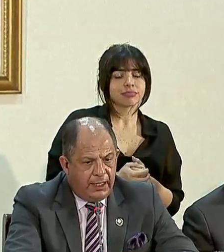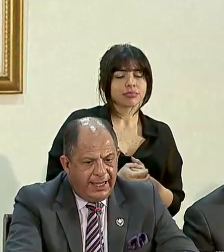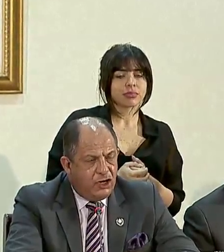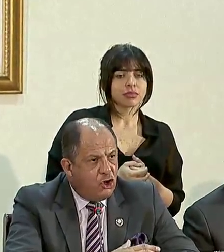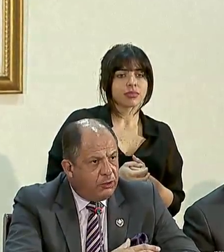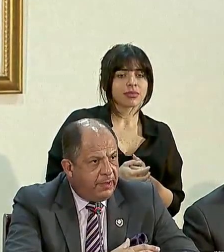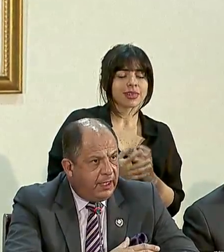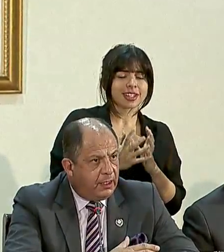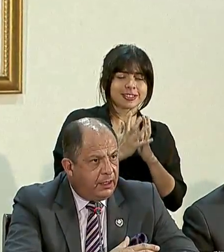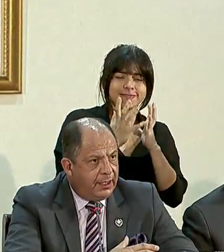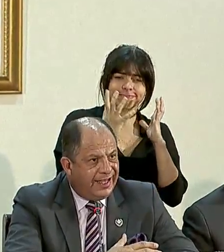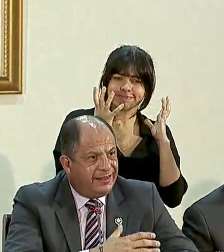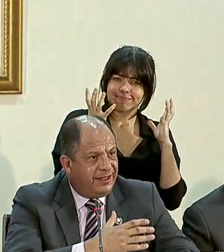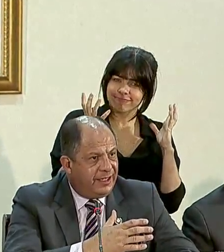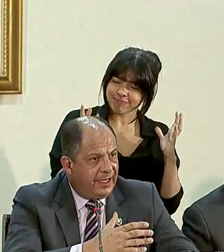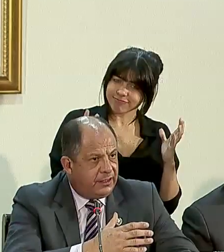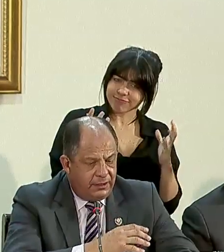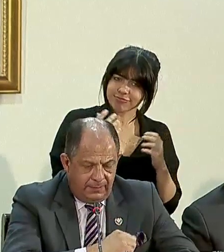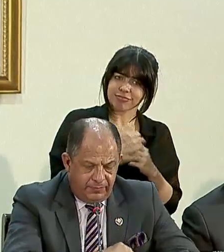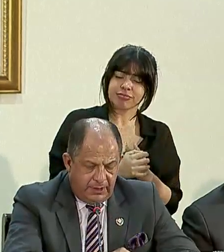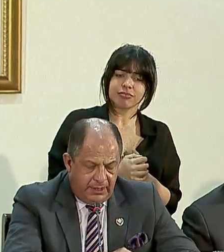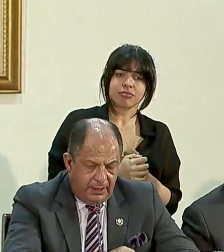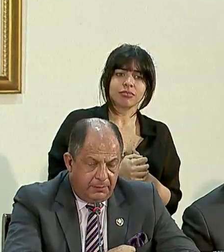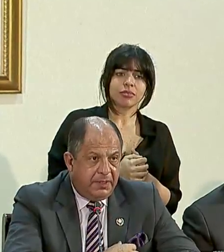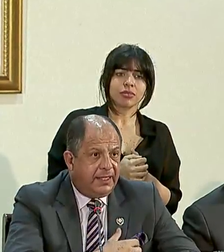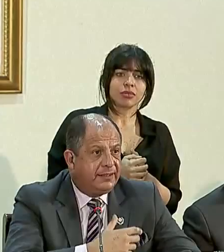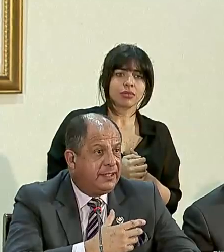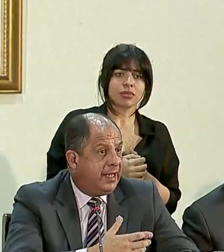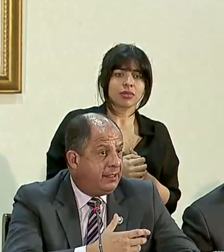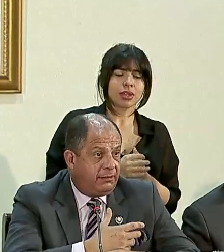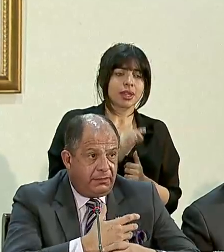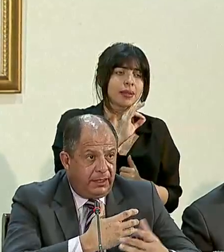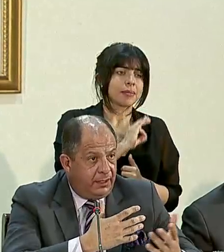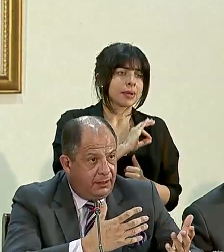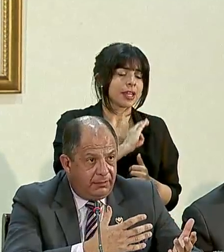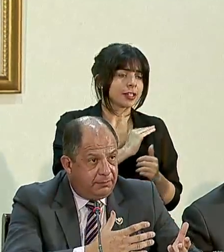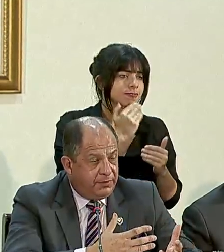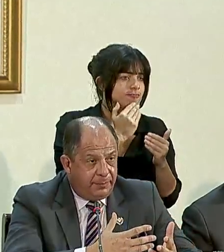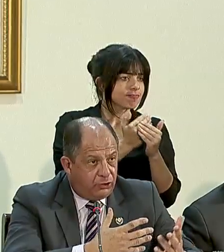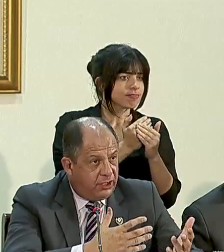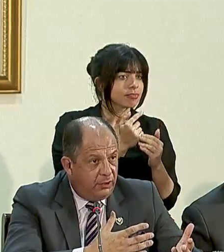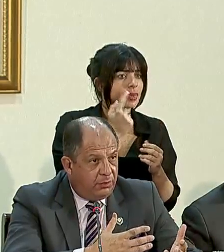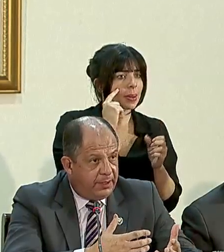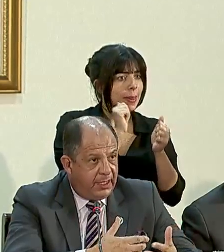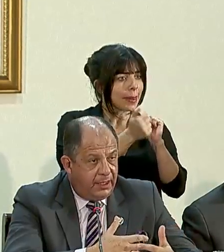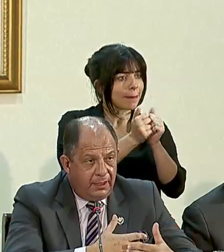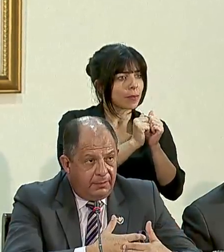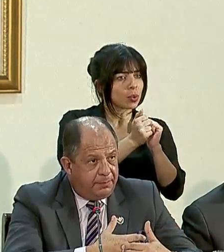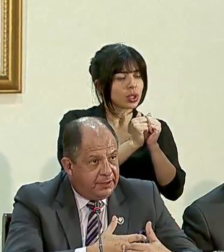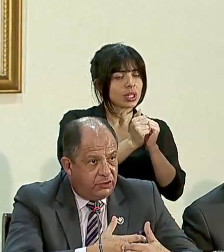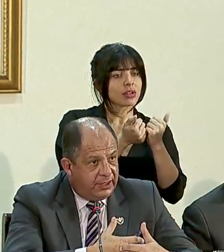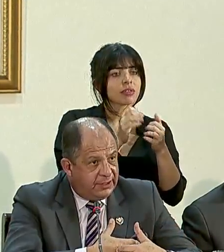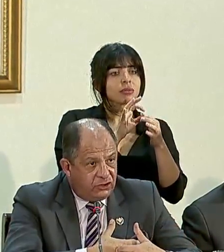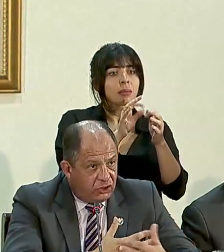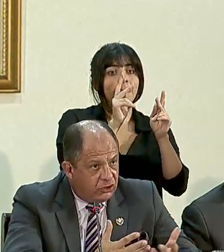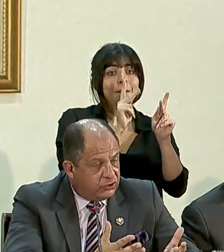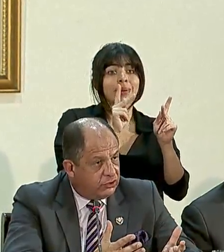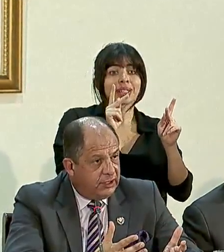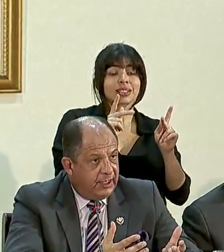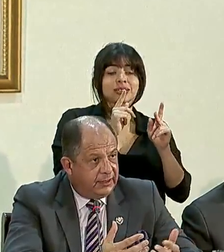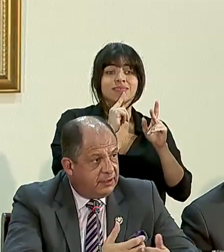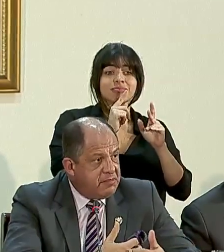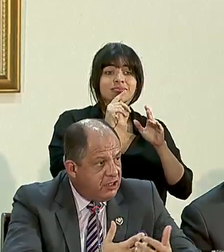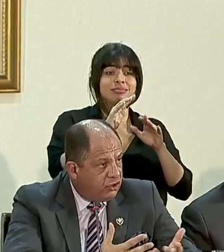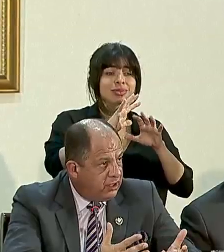una enorme cantidad de bienestar deportivo para personas en todos